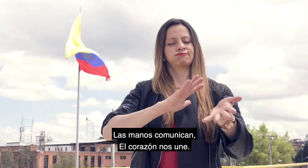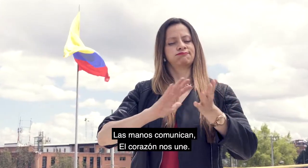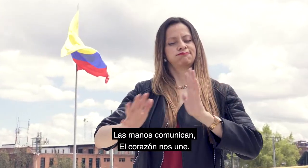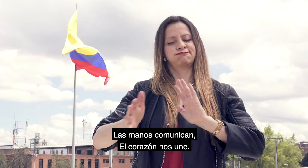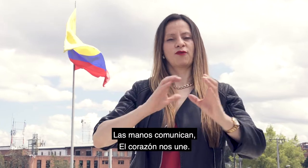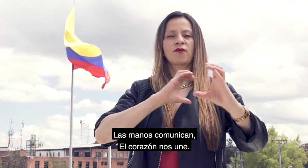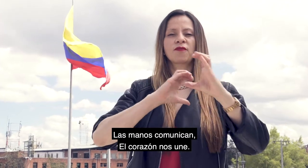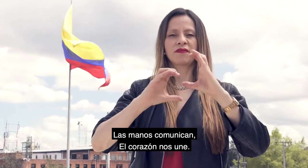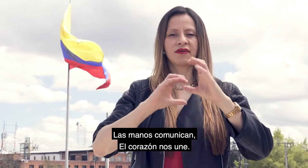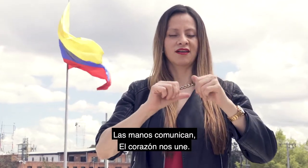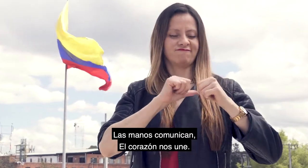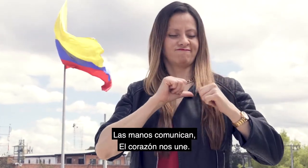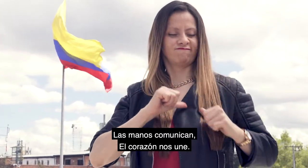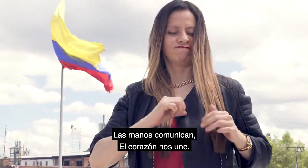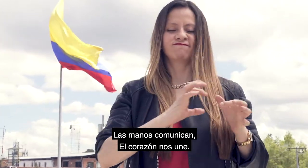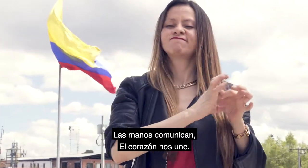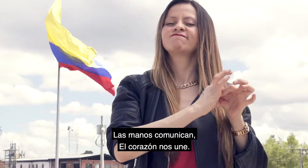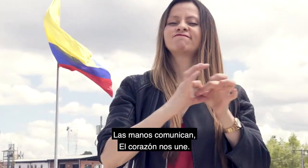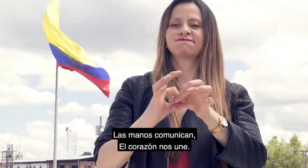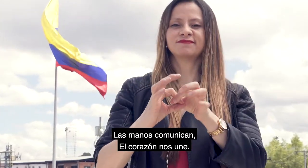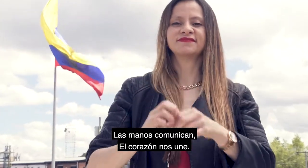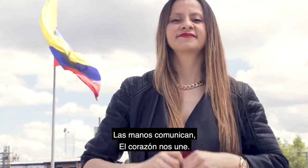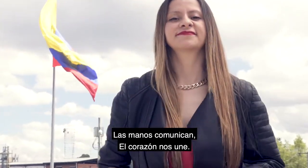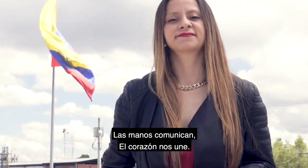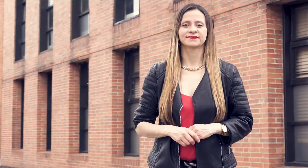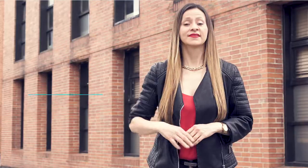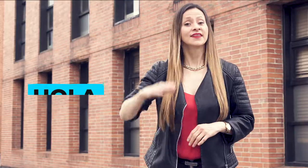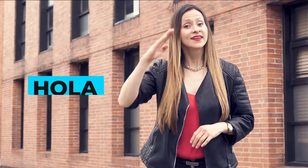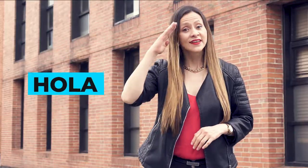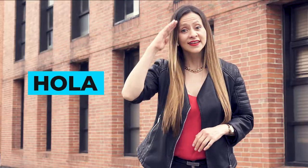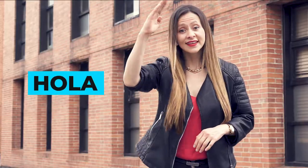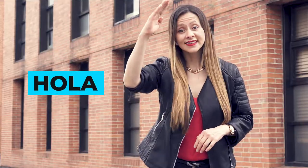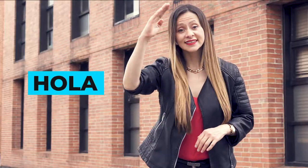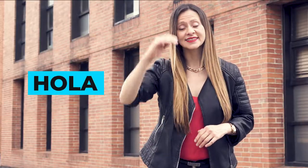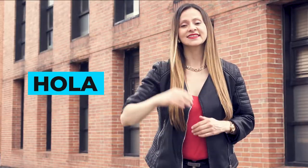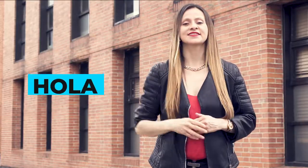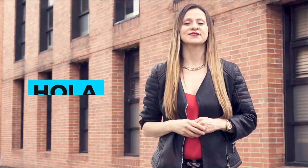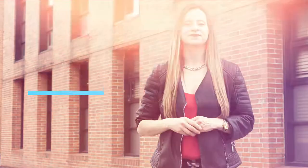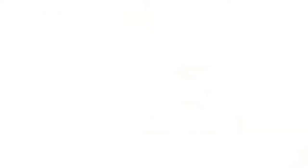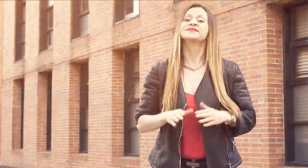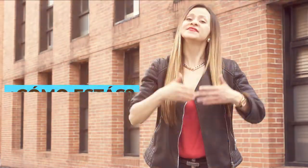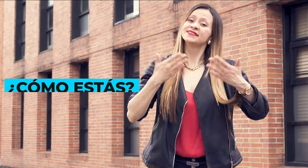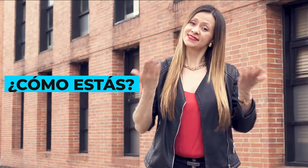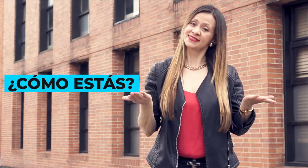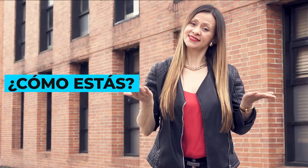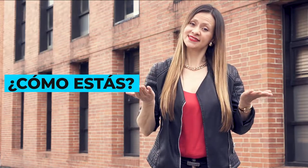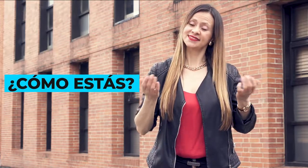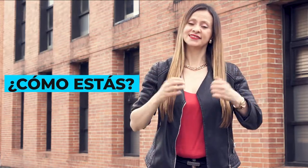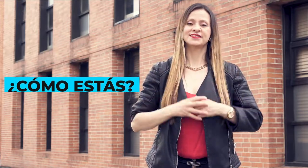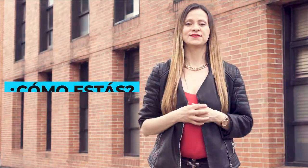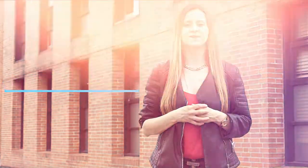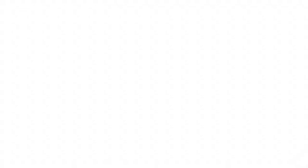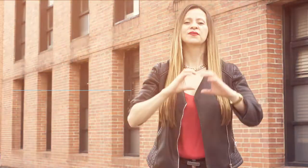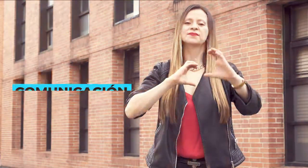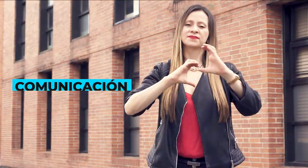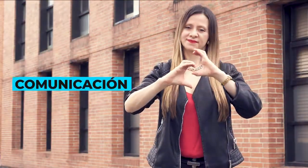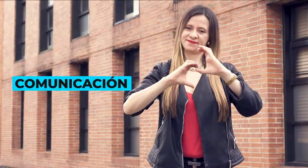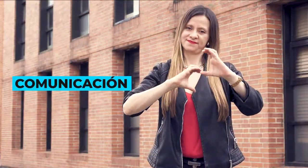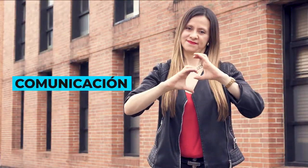Las manos comunican, el corazón nos une. Hola, ¿cómo estás?